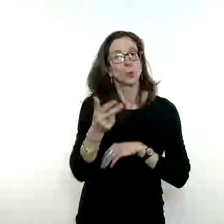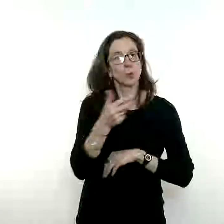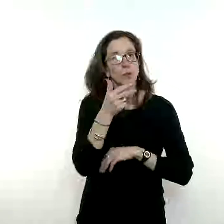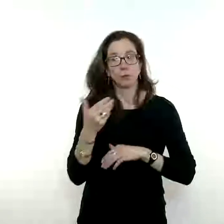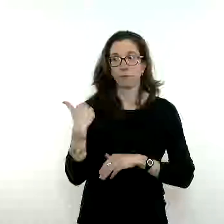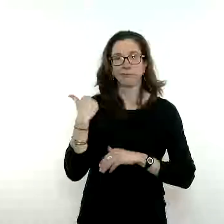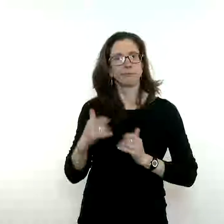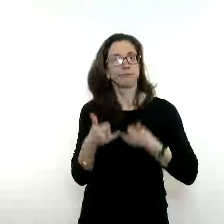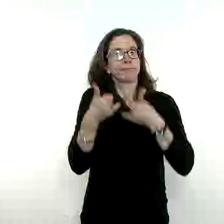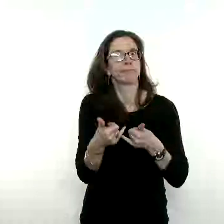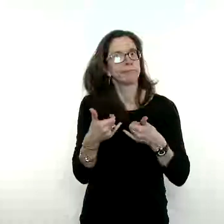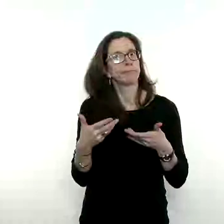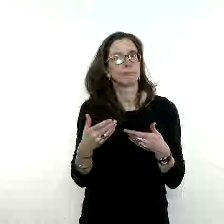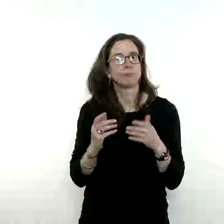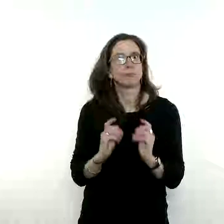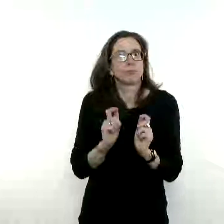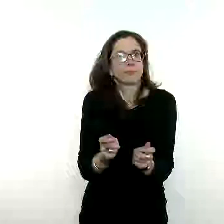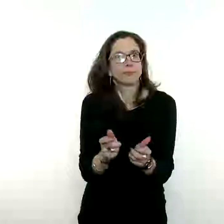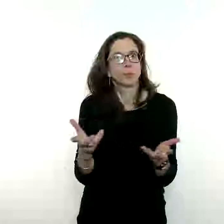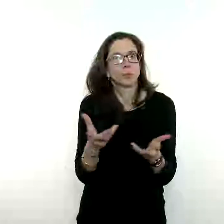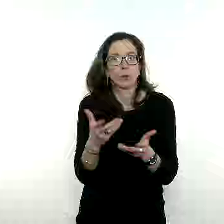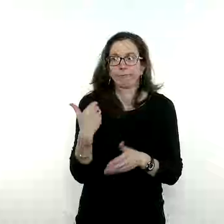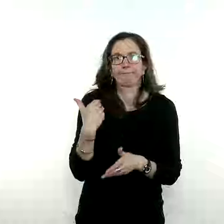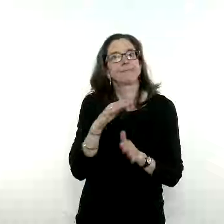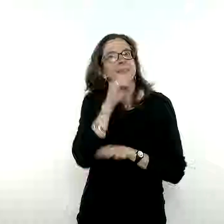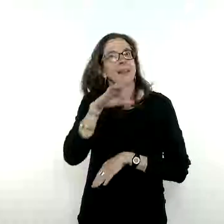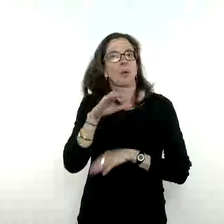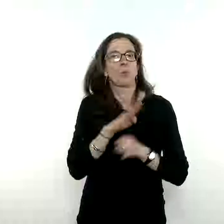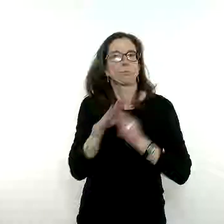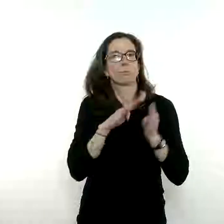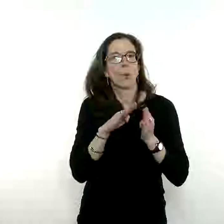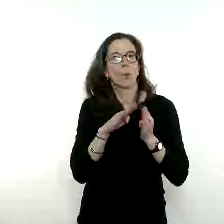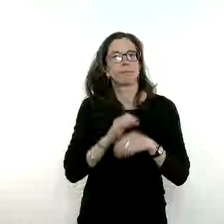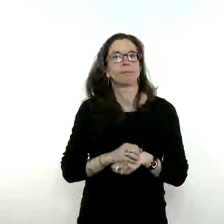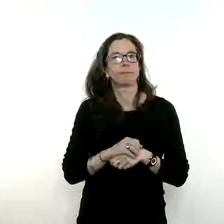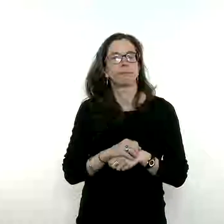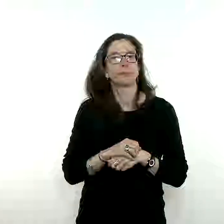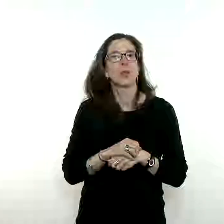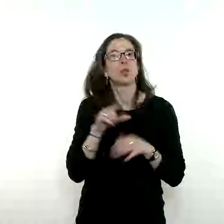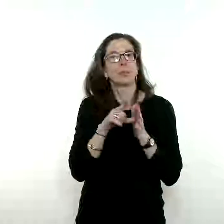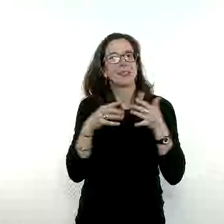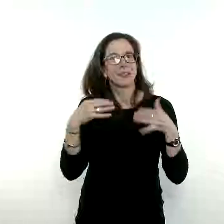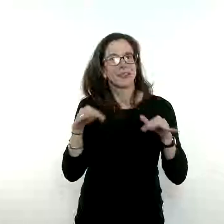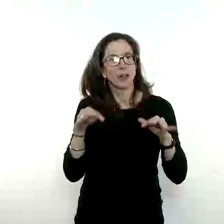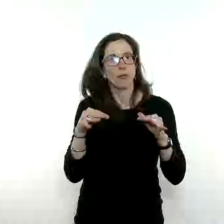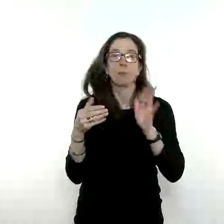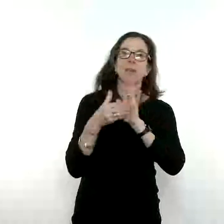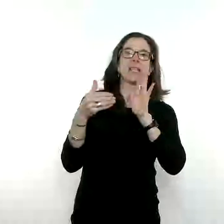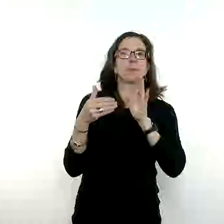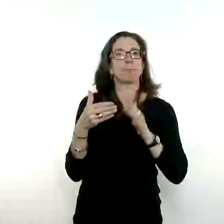dernier salon millésime bio 2019, eh bien, une médaille d'argent pour un